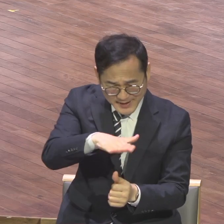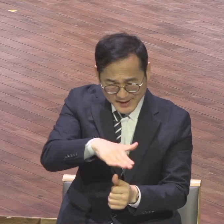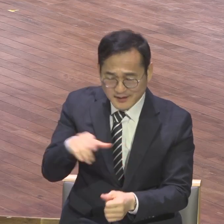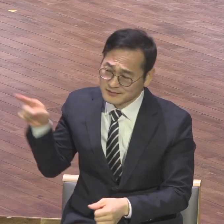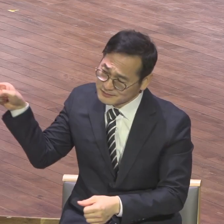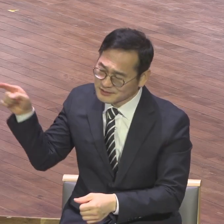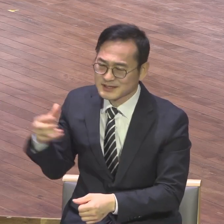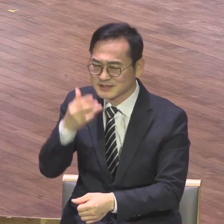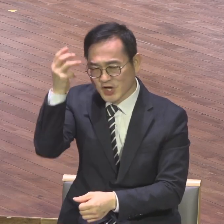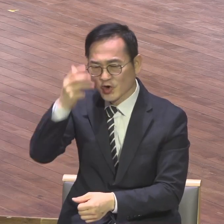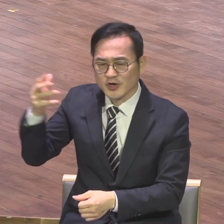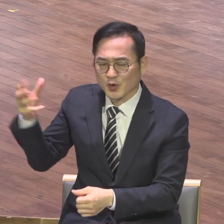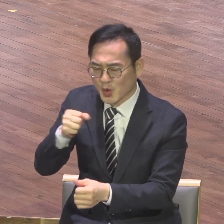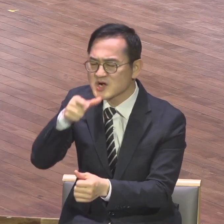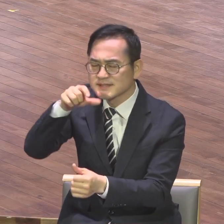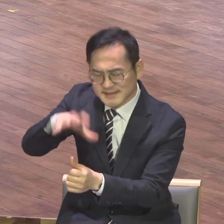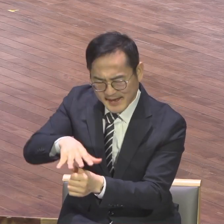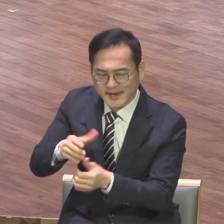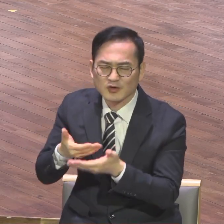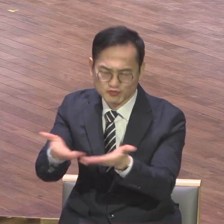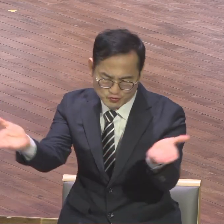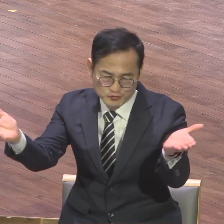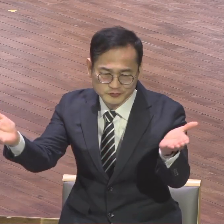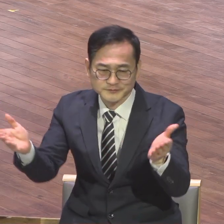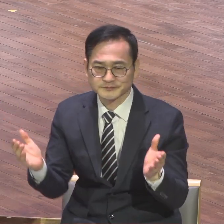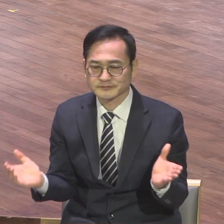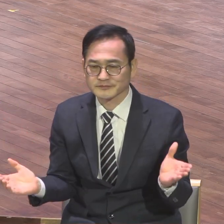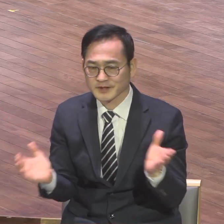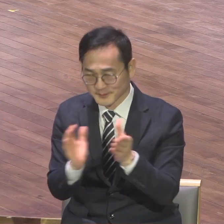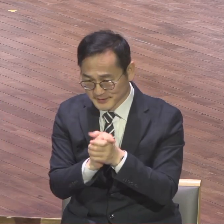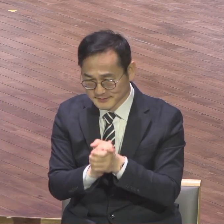세례를 베푸시리라. 아멘.